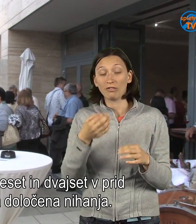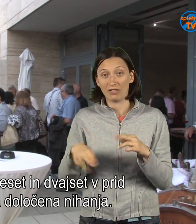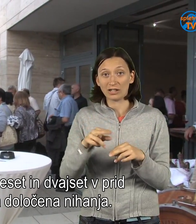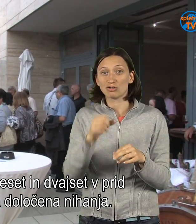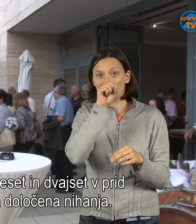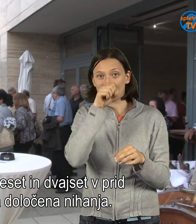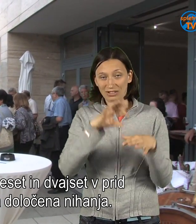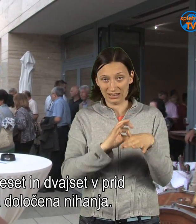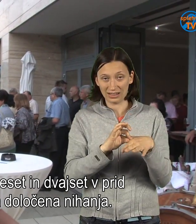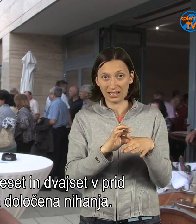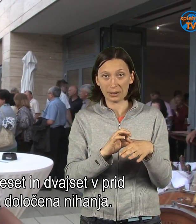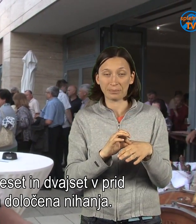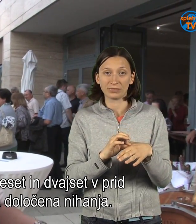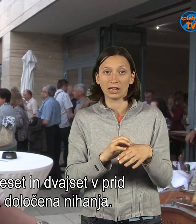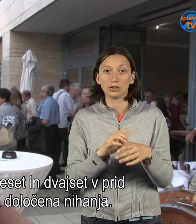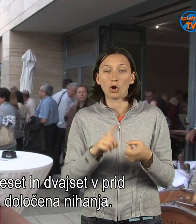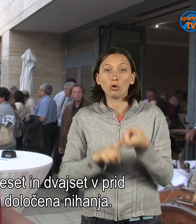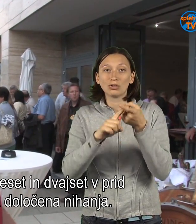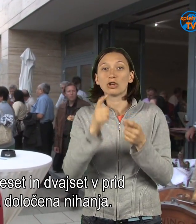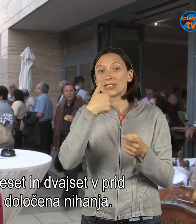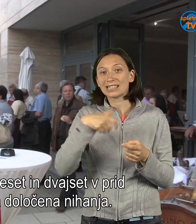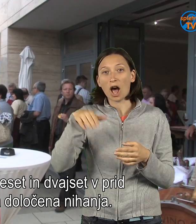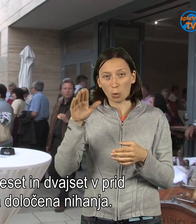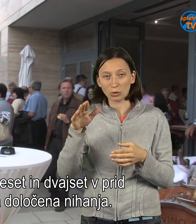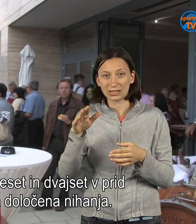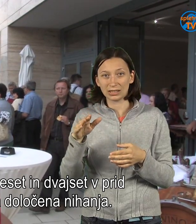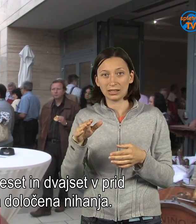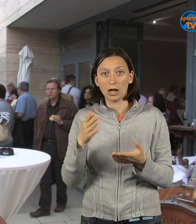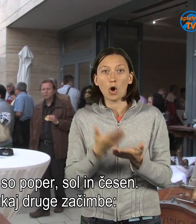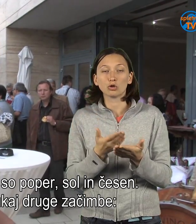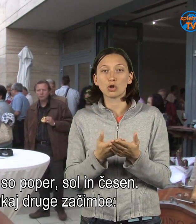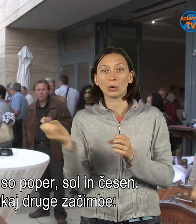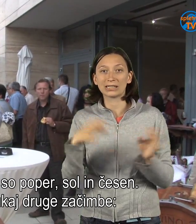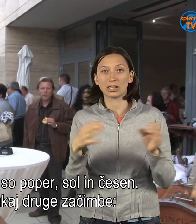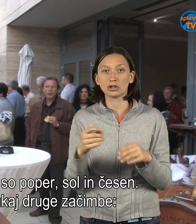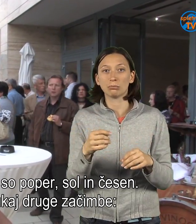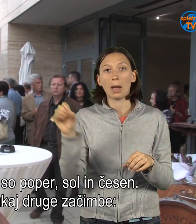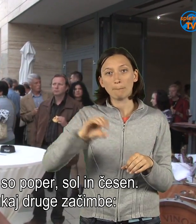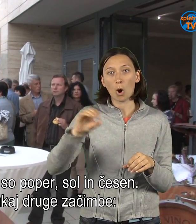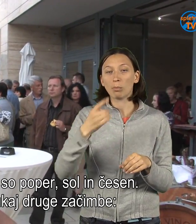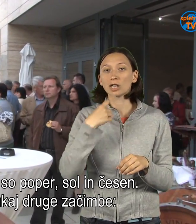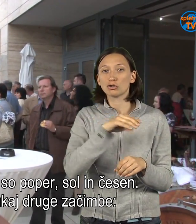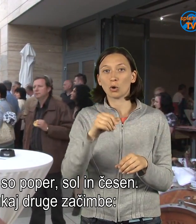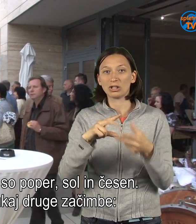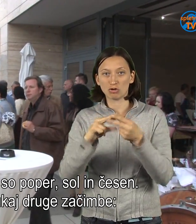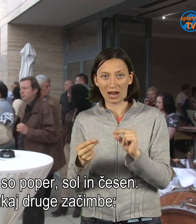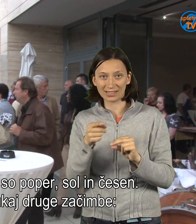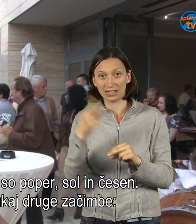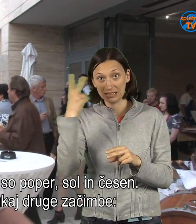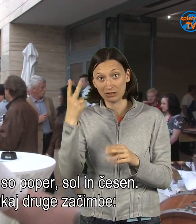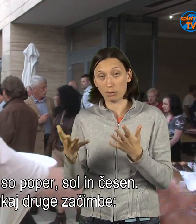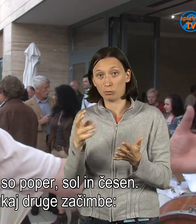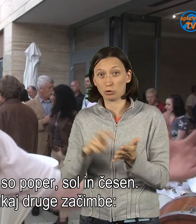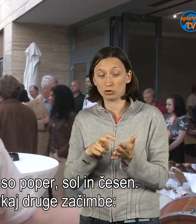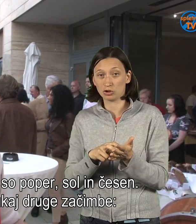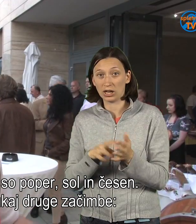prid svinjine, zavisi predvsem od starosti. Osnovne začimbe so poper, sol in česen, seveda pa je